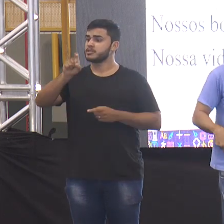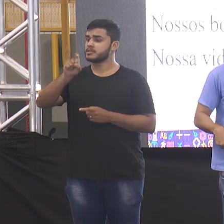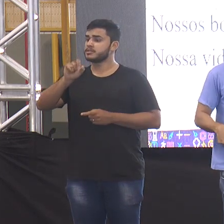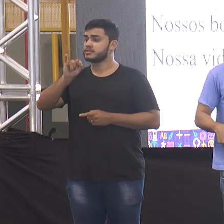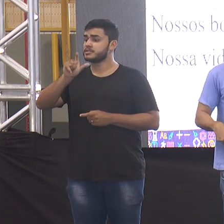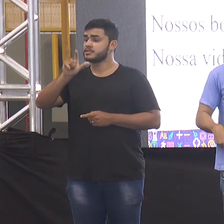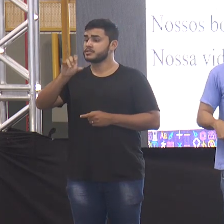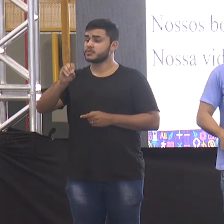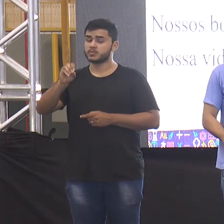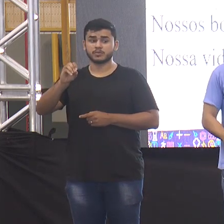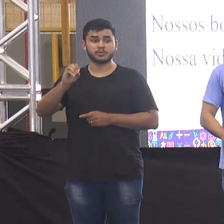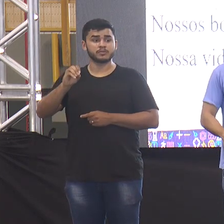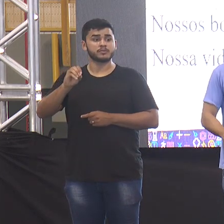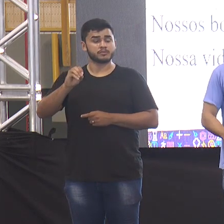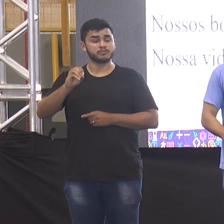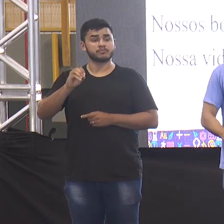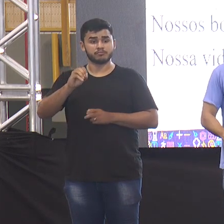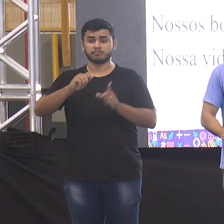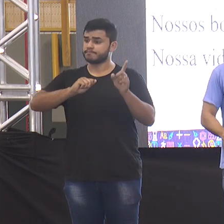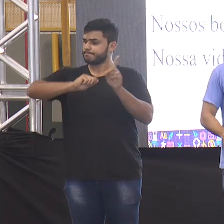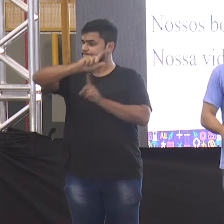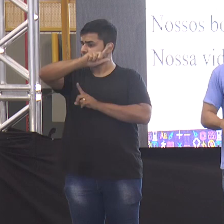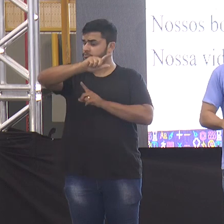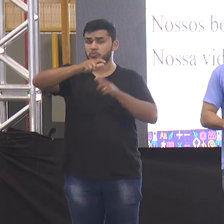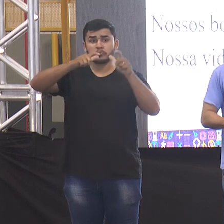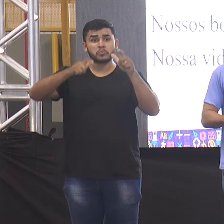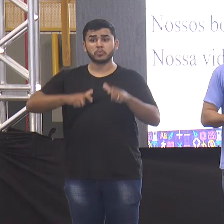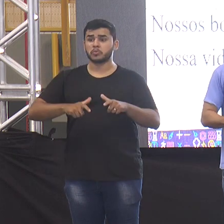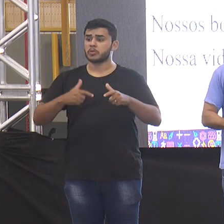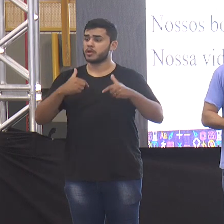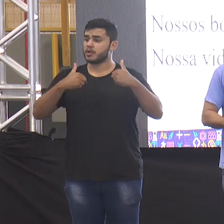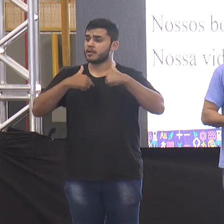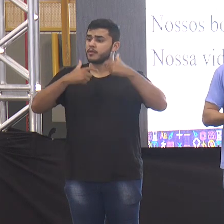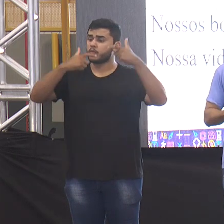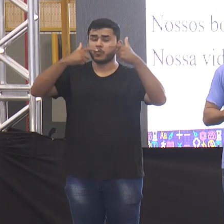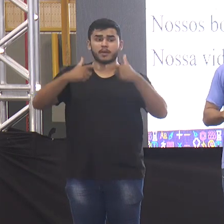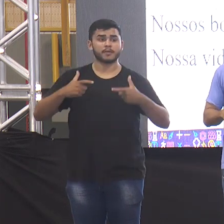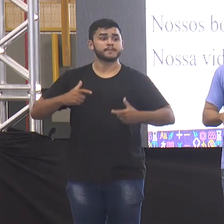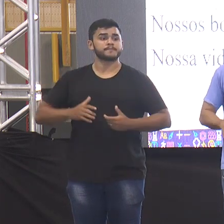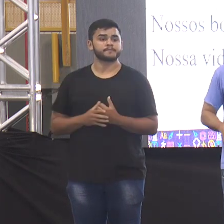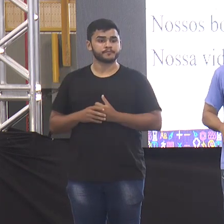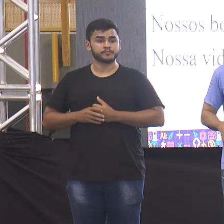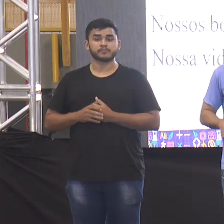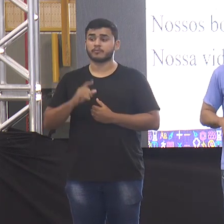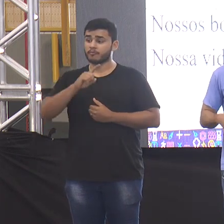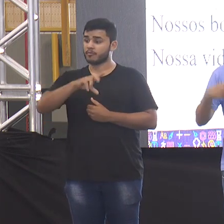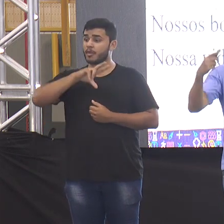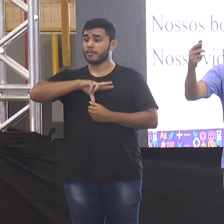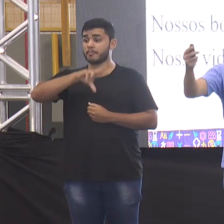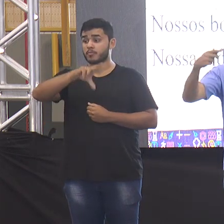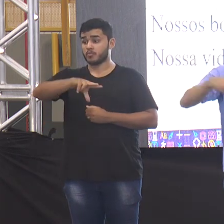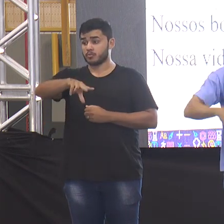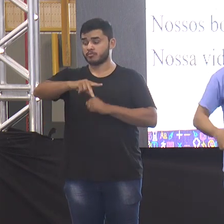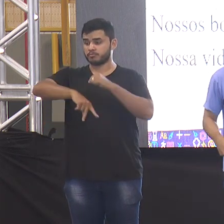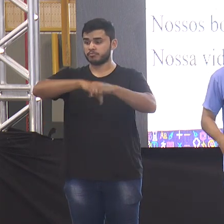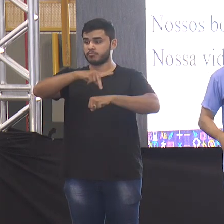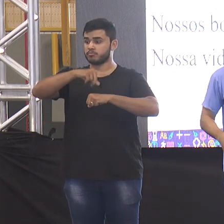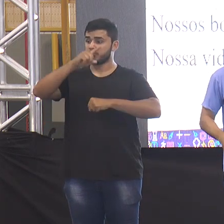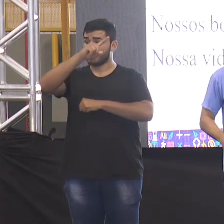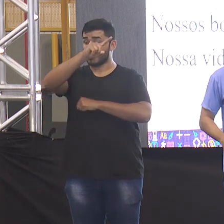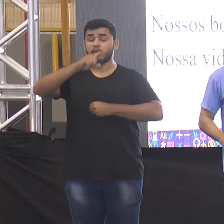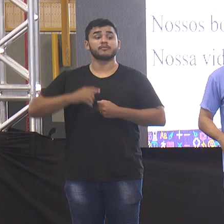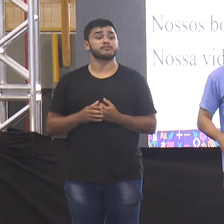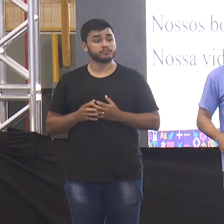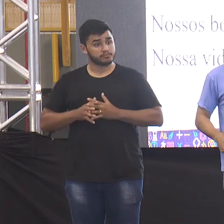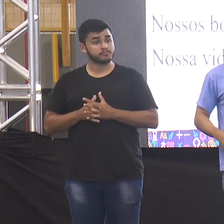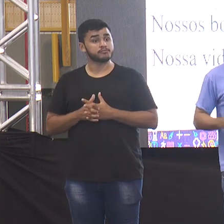Esse cá é o exílio. É onde ele escreveu o texto. No caso, Portugal. Ele estava estudando em Portugal